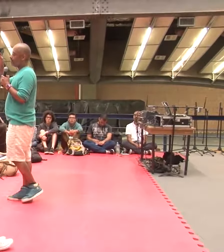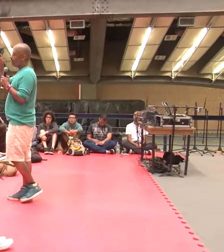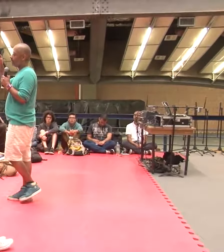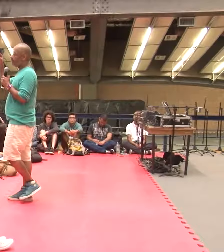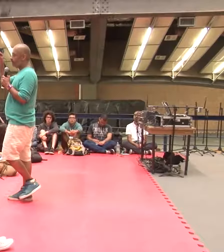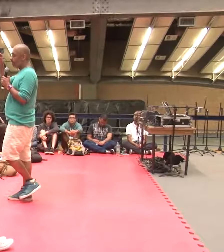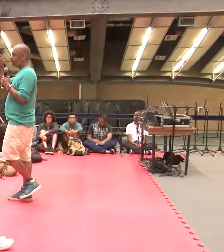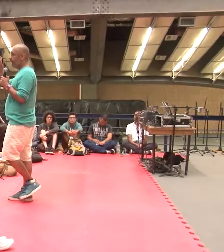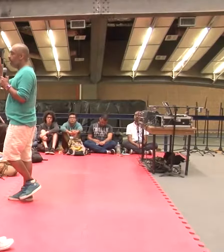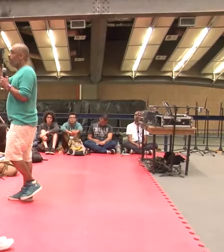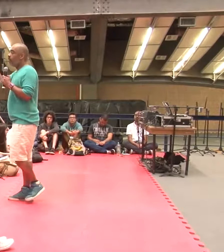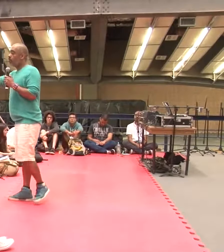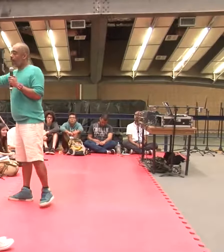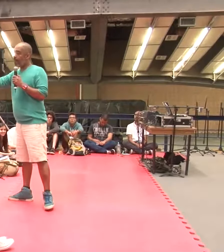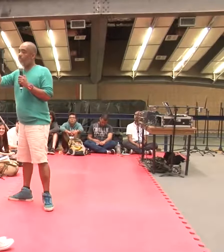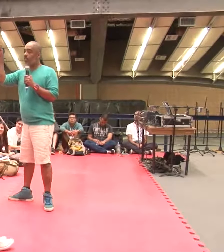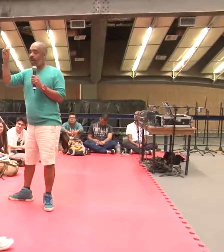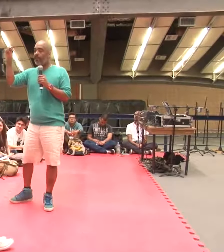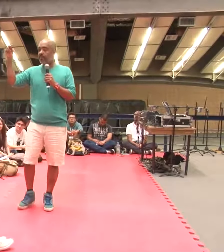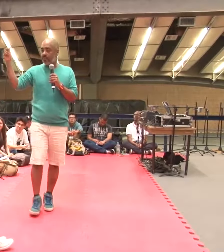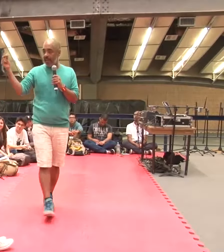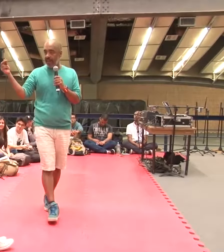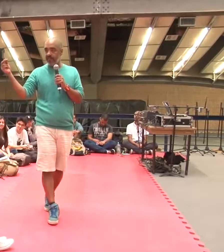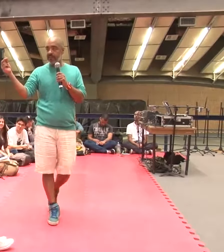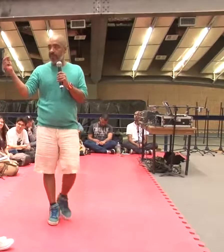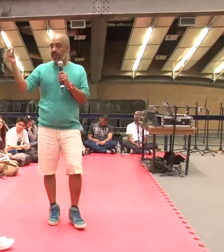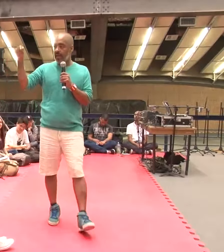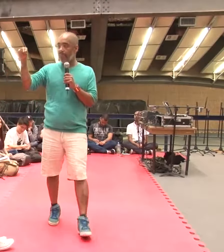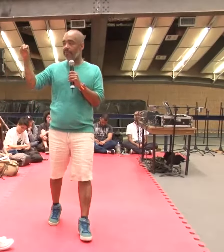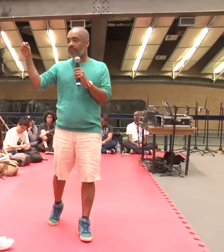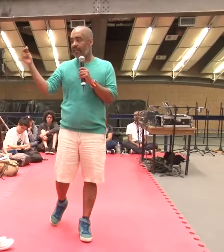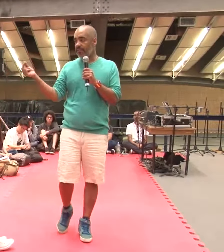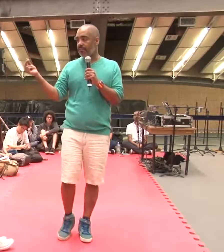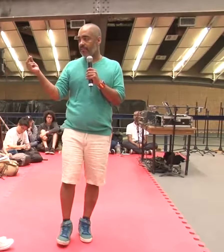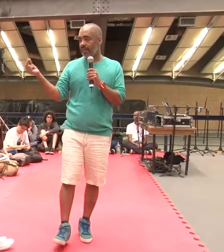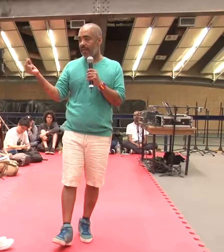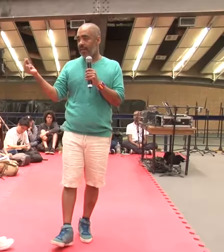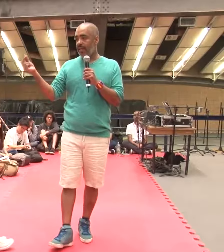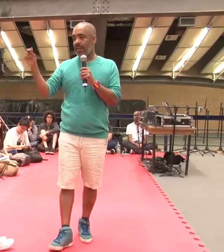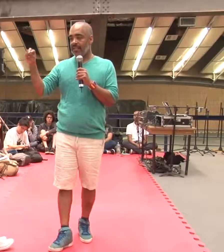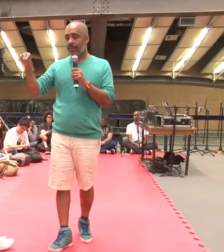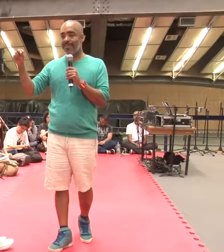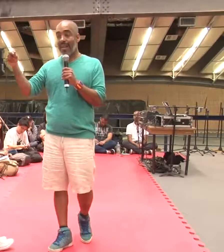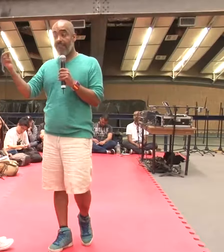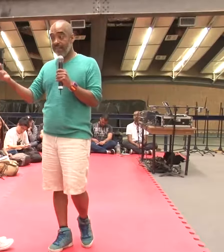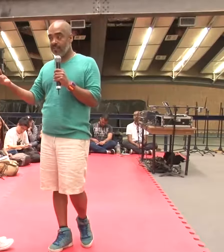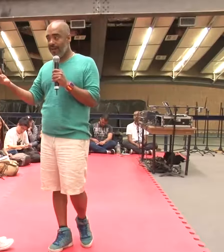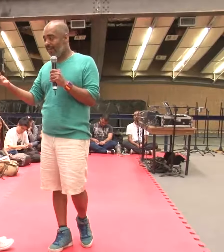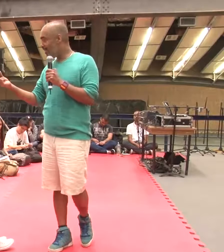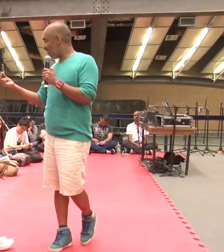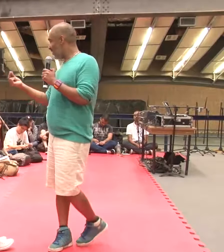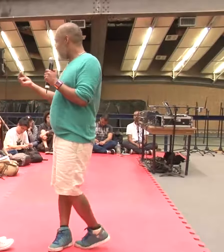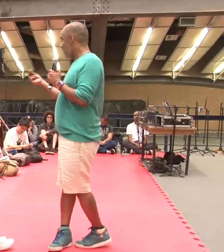Se a gente quiser pensar no papel de ambas as mulheres em ambas as narrativas, né? Iracema será